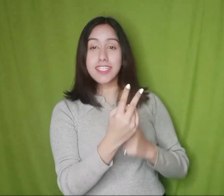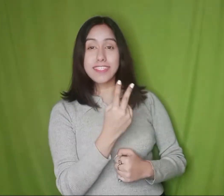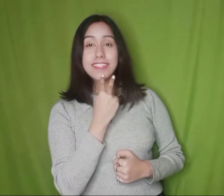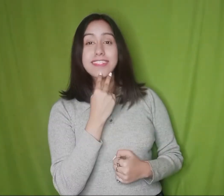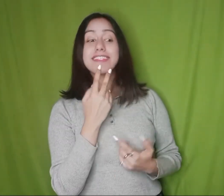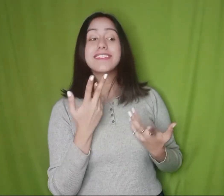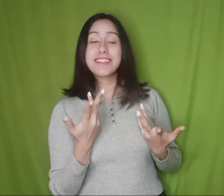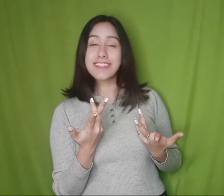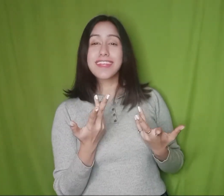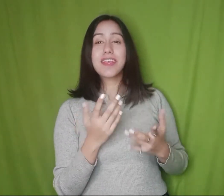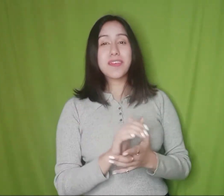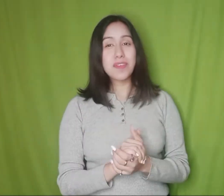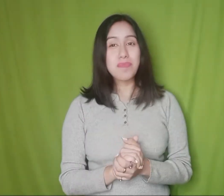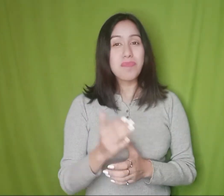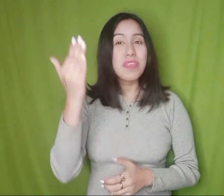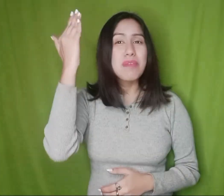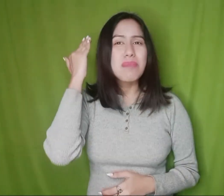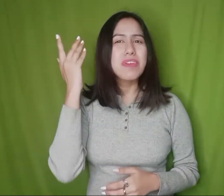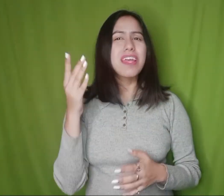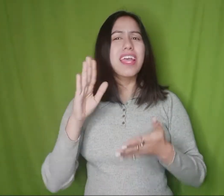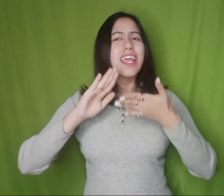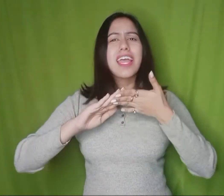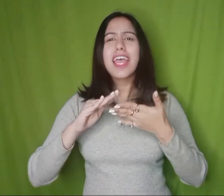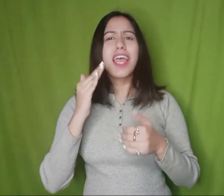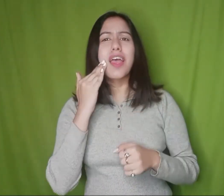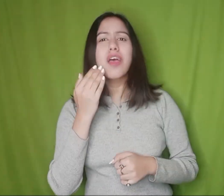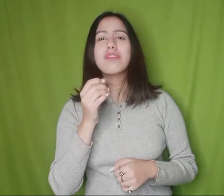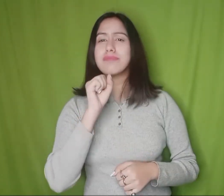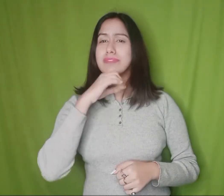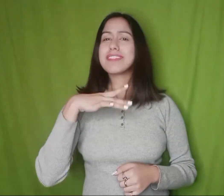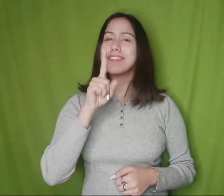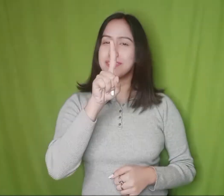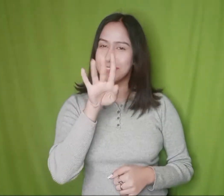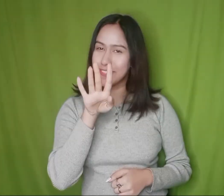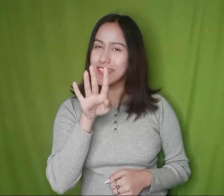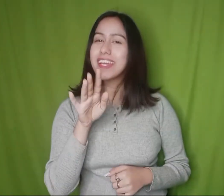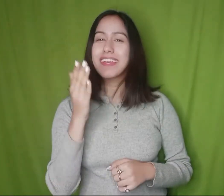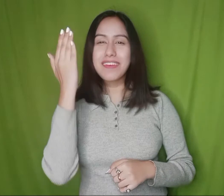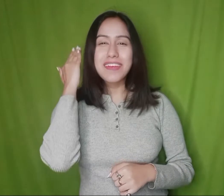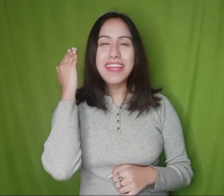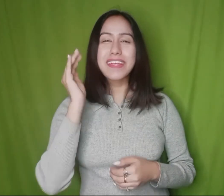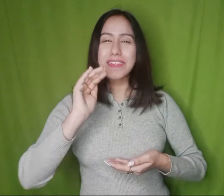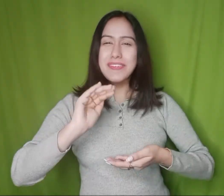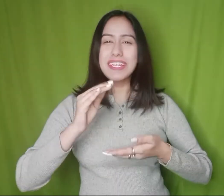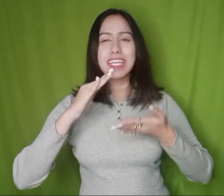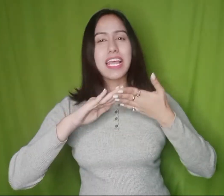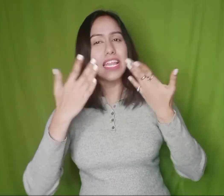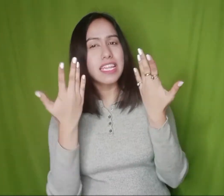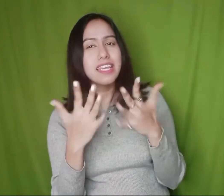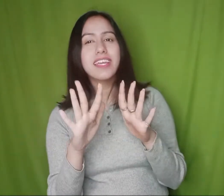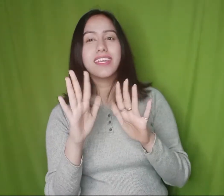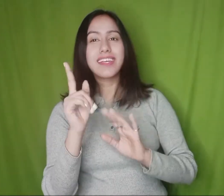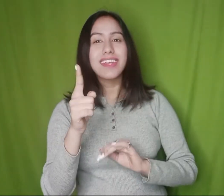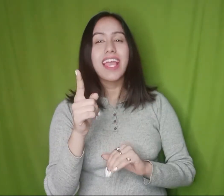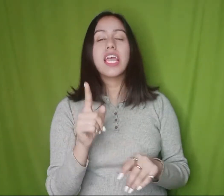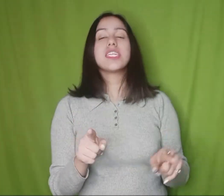कि मीरा अपना जरा भी ध्यान नहीं रखती। उन दिनों ब्याह की उम्र बहुत छोटी हुआ करती थी। फिर मीरा के